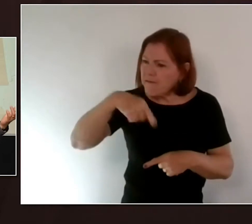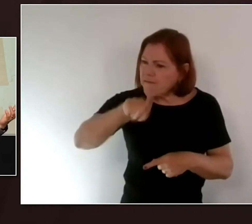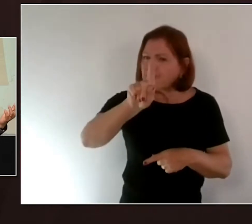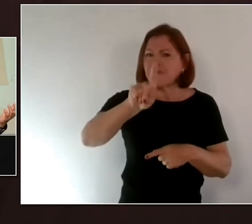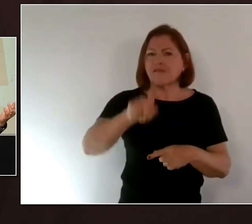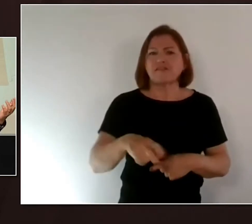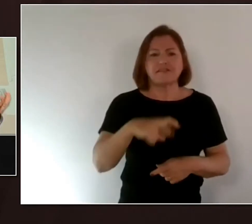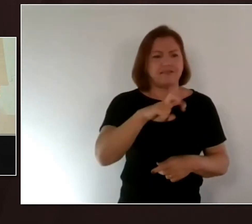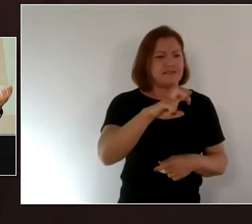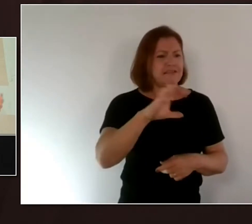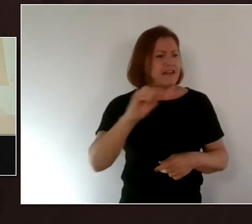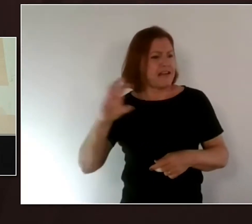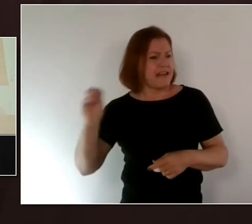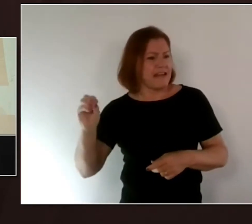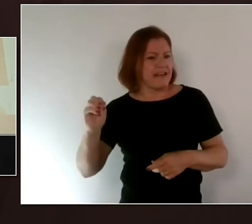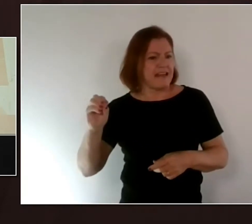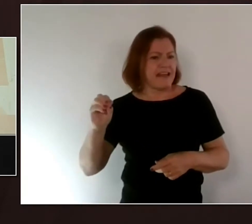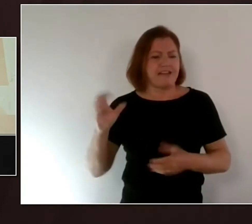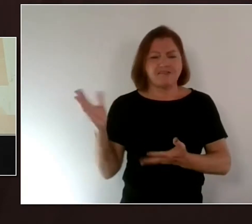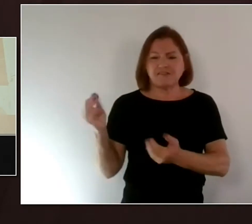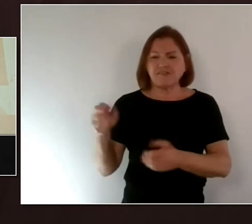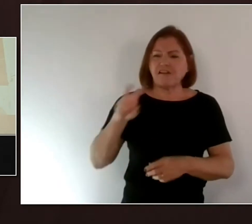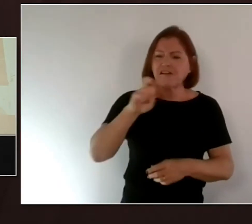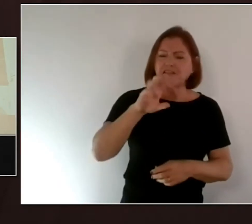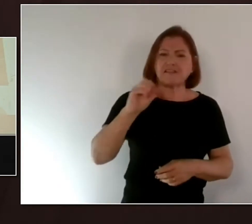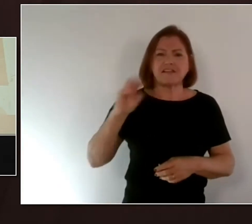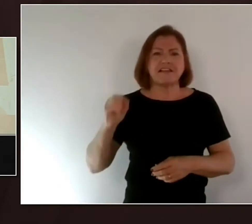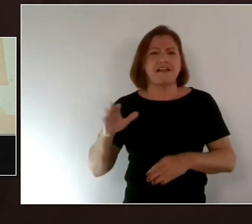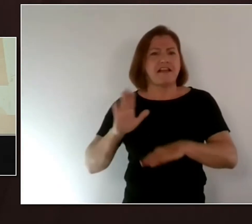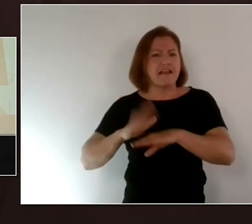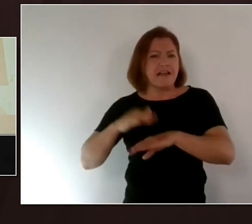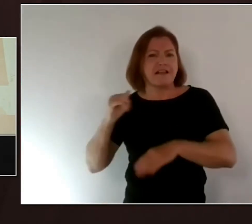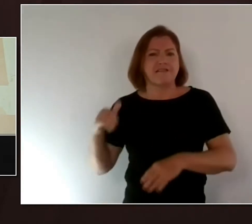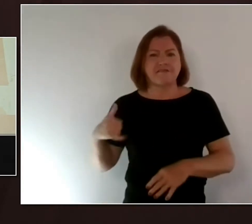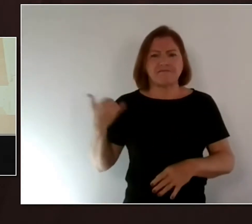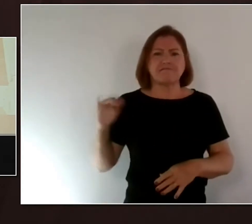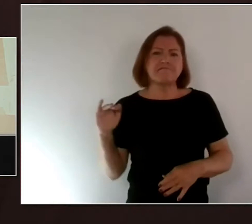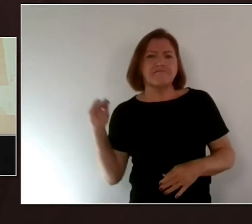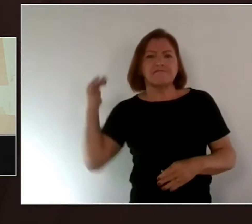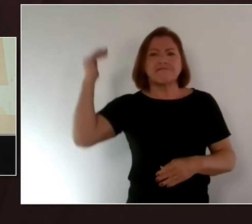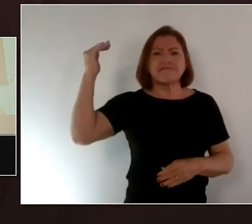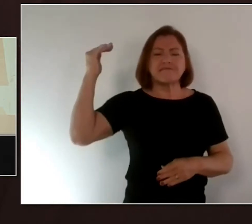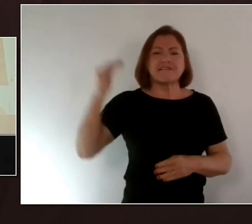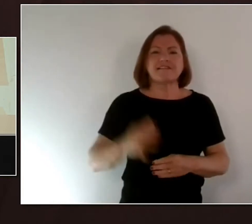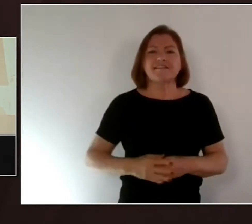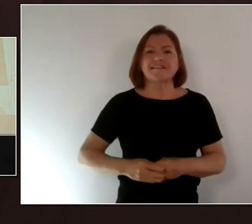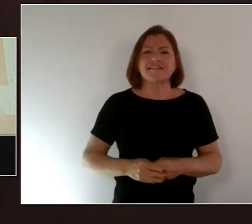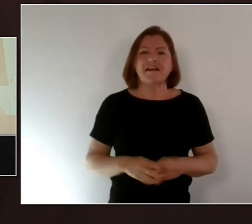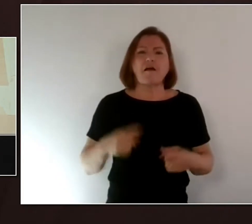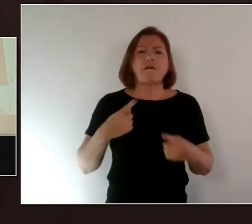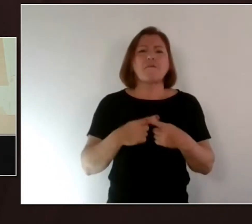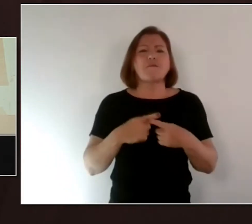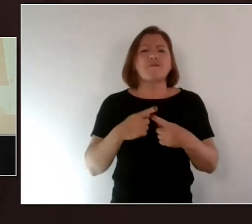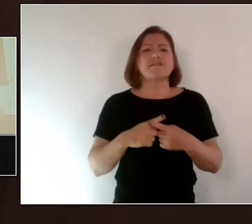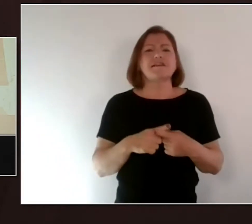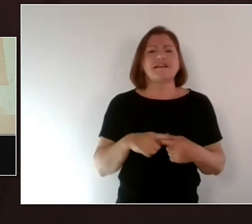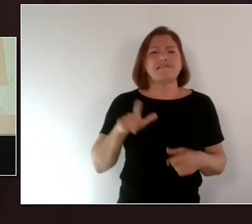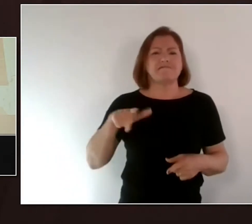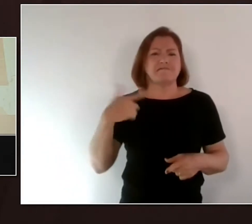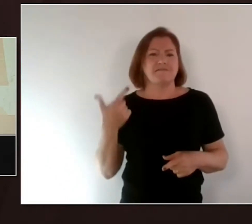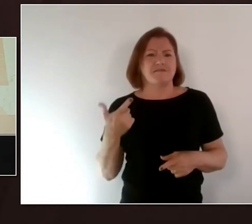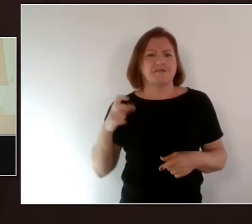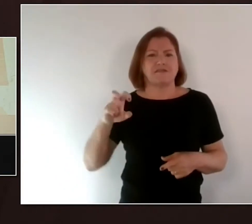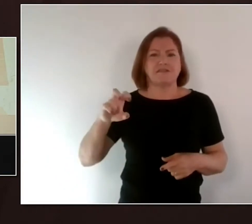500 dos irmãos mais velhos. Porque esses outros 500